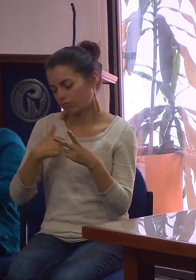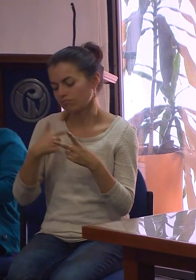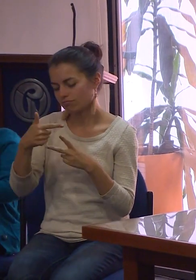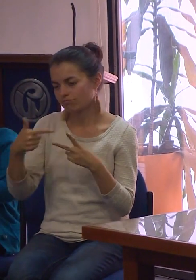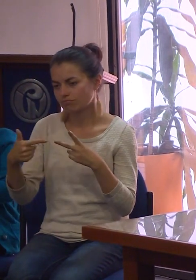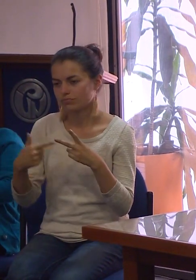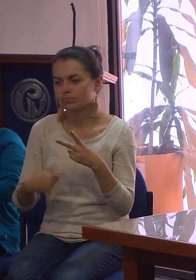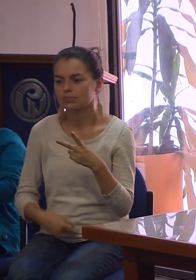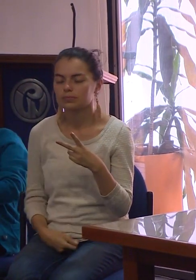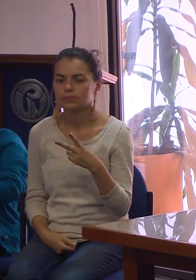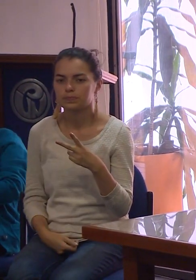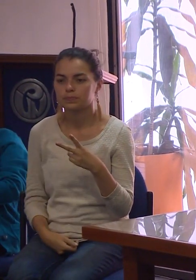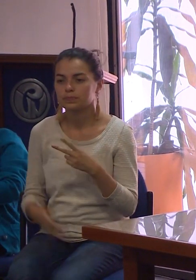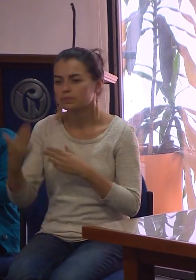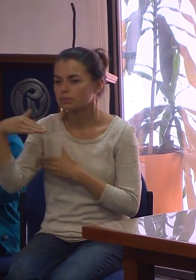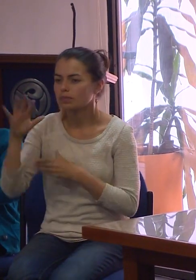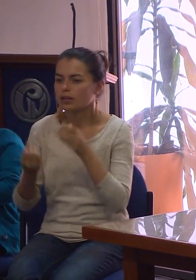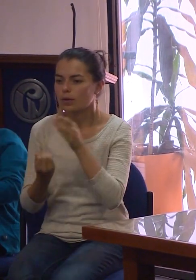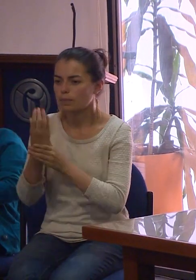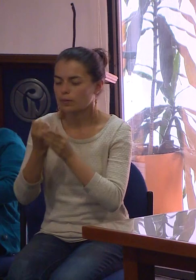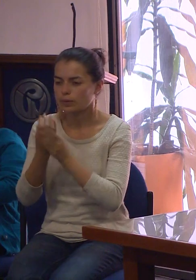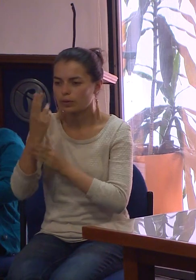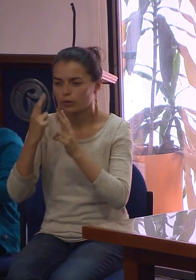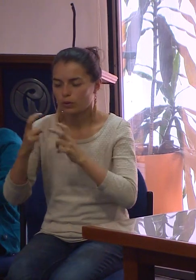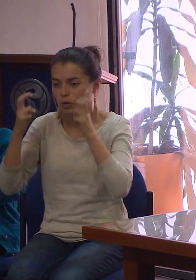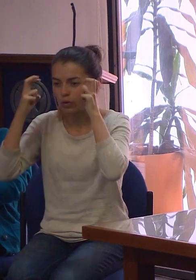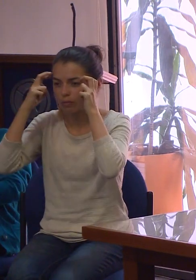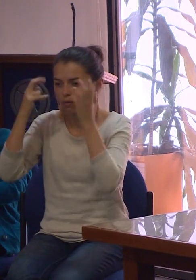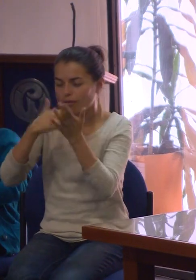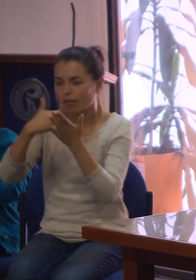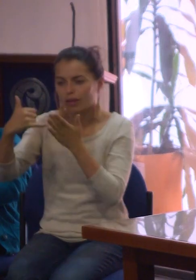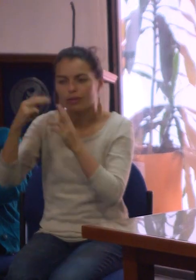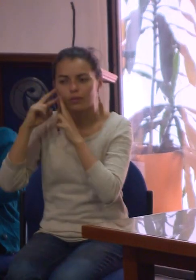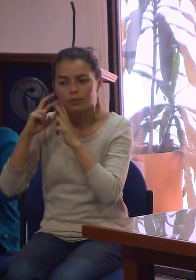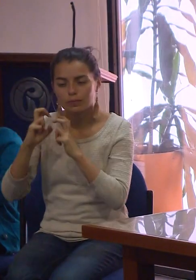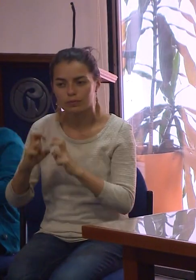Básicamente, la producción de conocimiento en la que la línea se ha